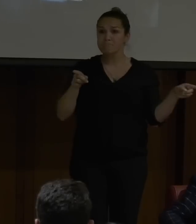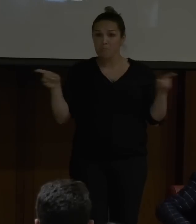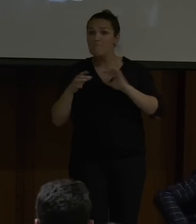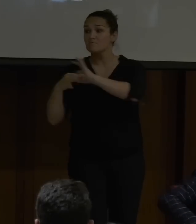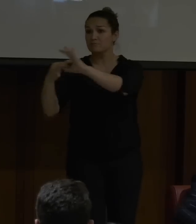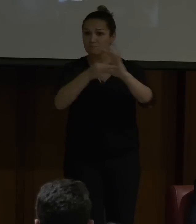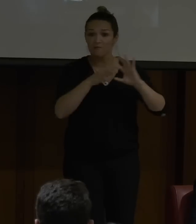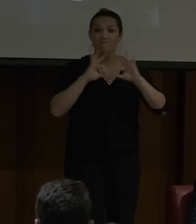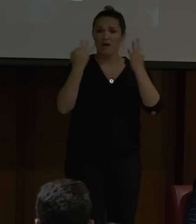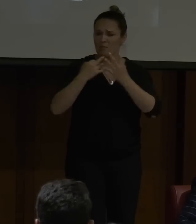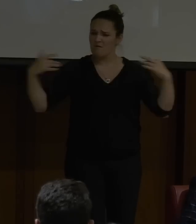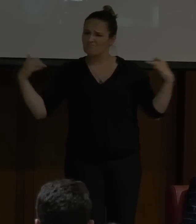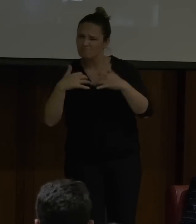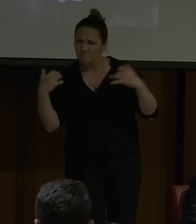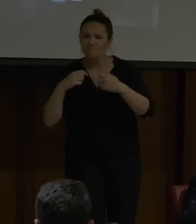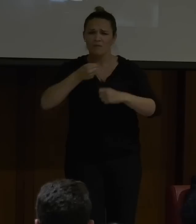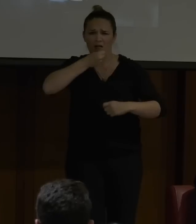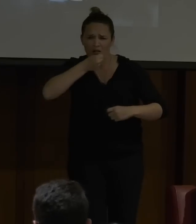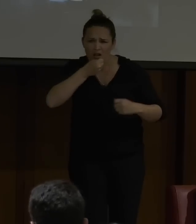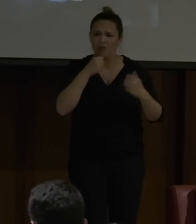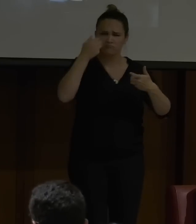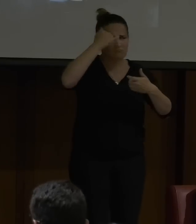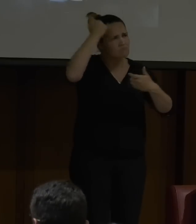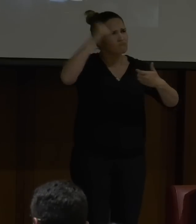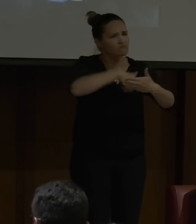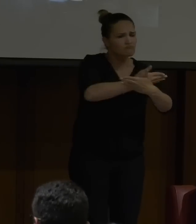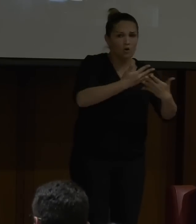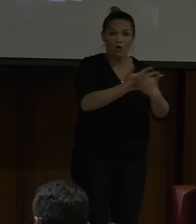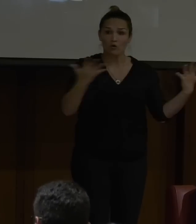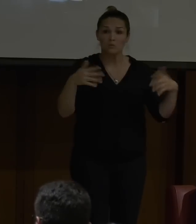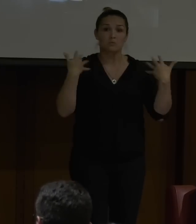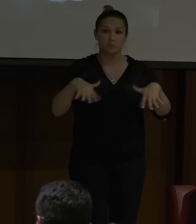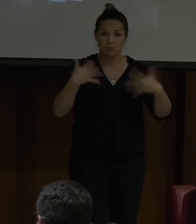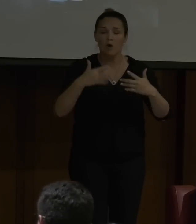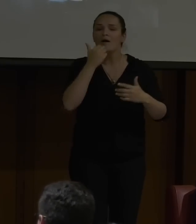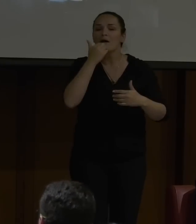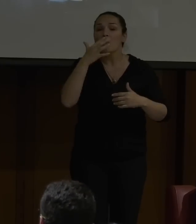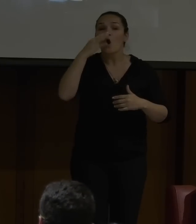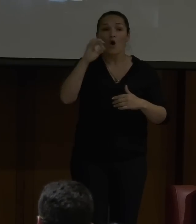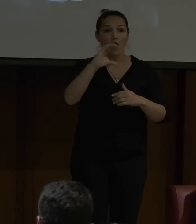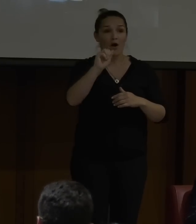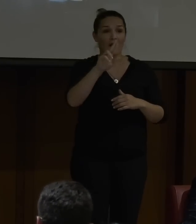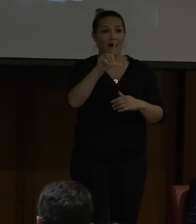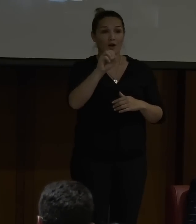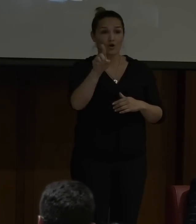compositores. Lagunita de la Sierra, la que nombra Carlos Huertas en su canción El Cantor de